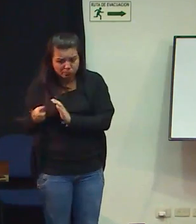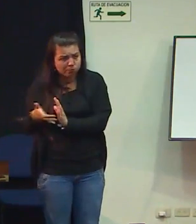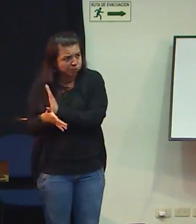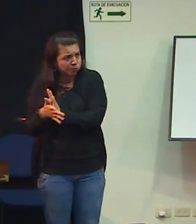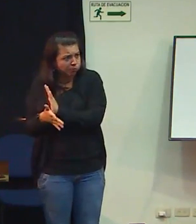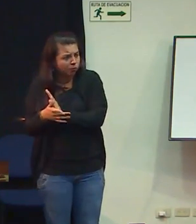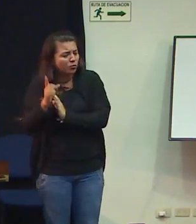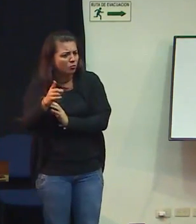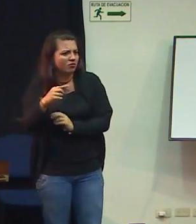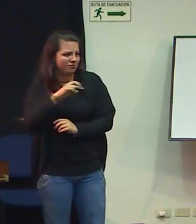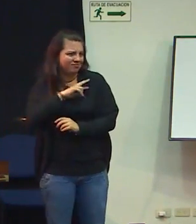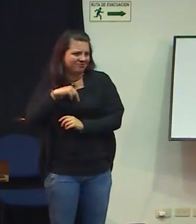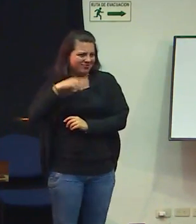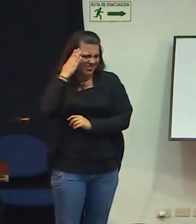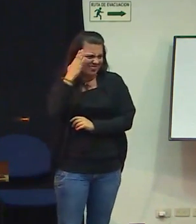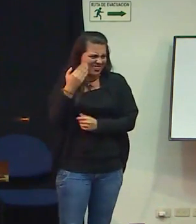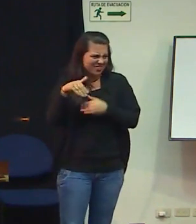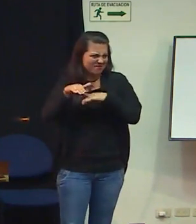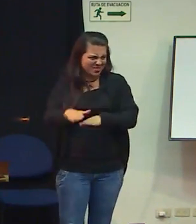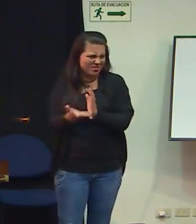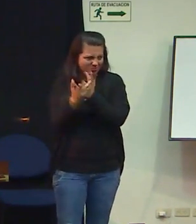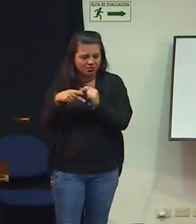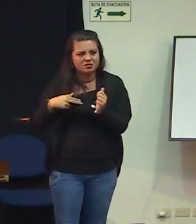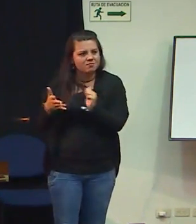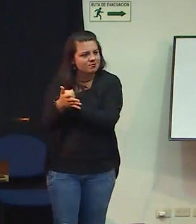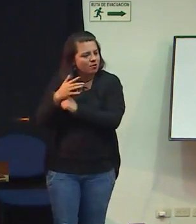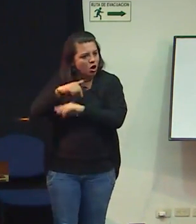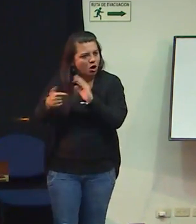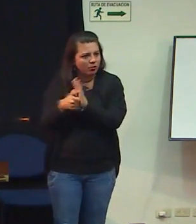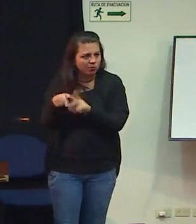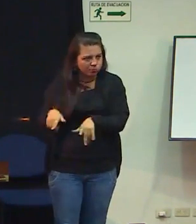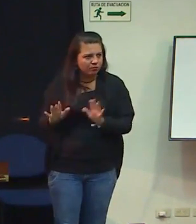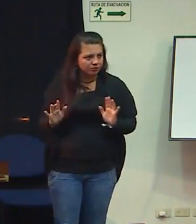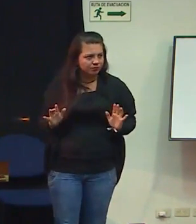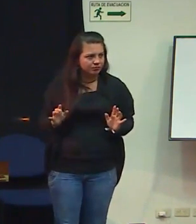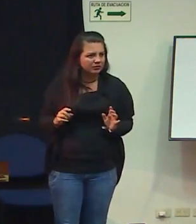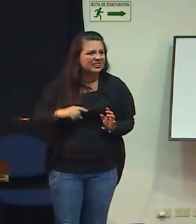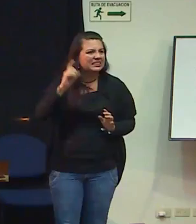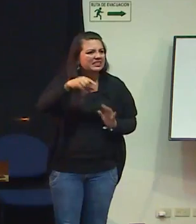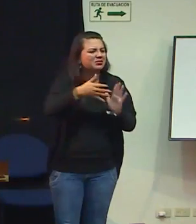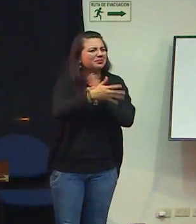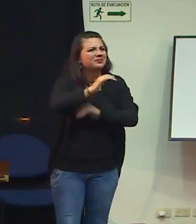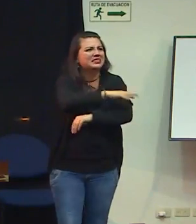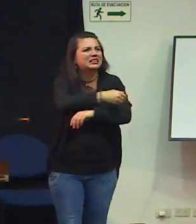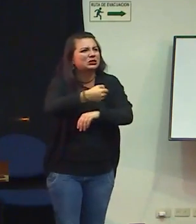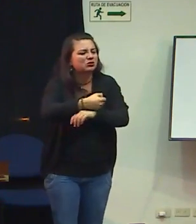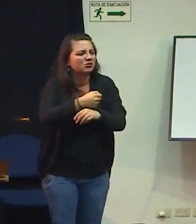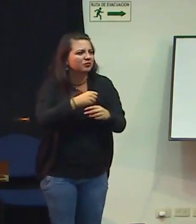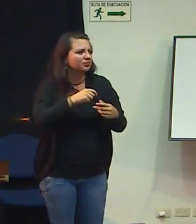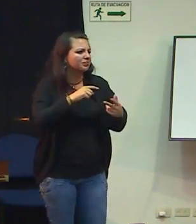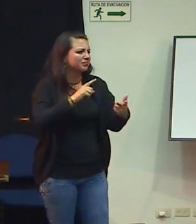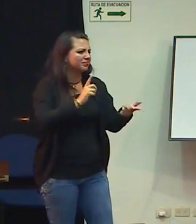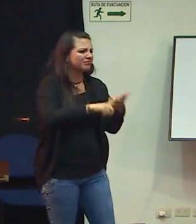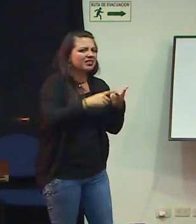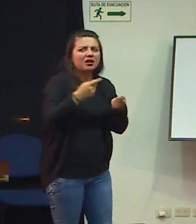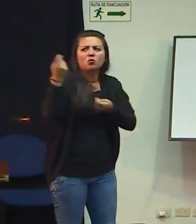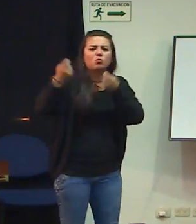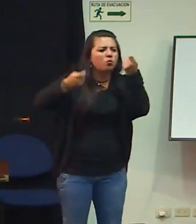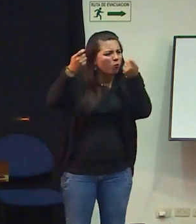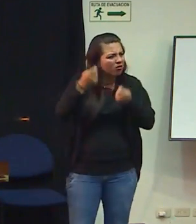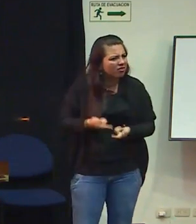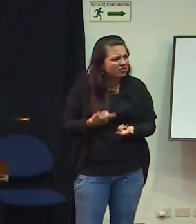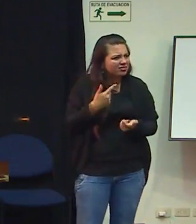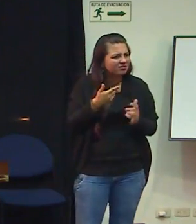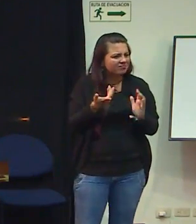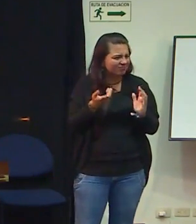nuestra dinámica, nuestro carácter de ser representantes. Ah, necesitamos información sobre gestión, sobre rendición de cuentas,